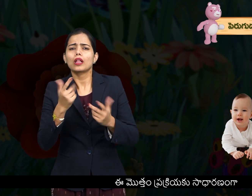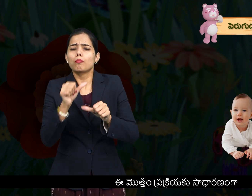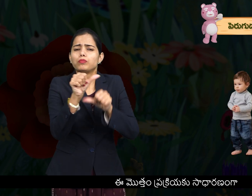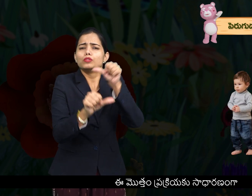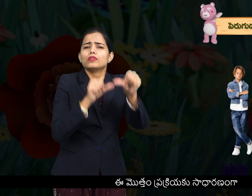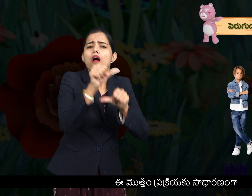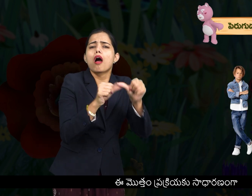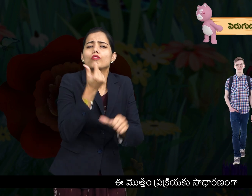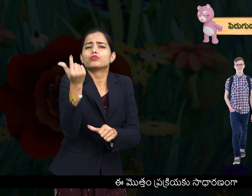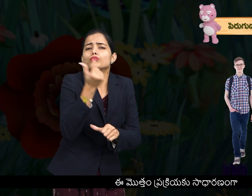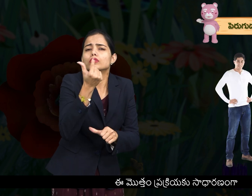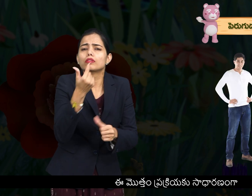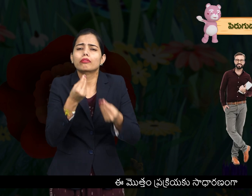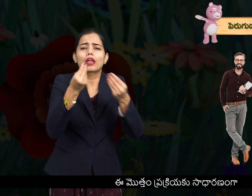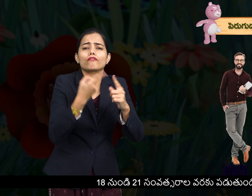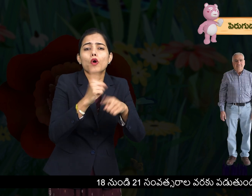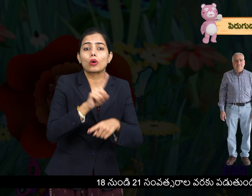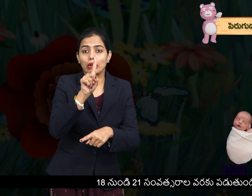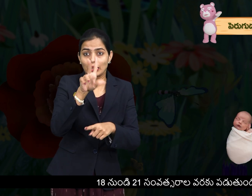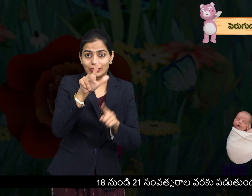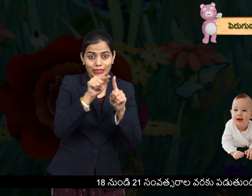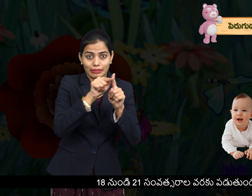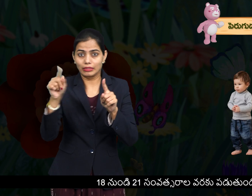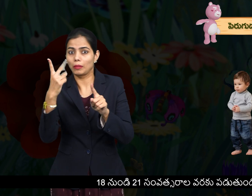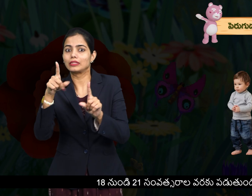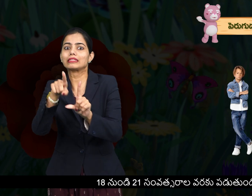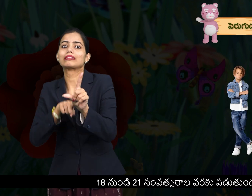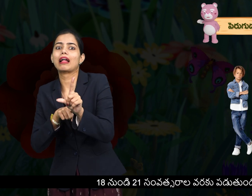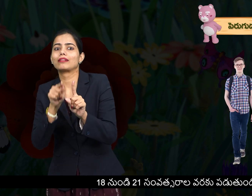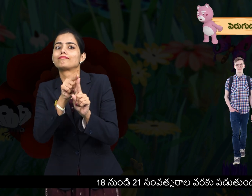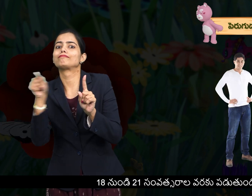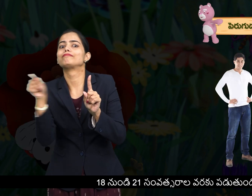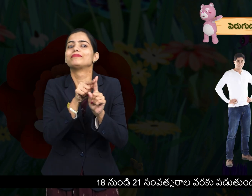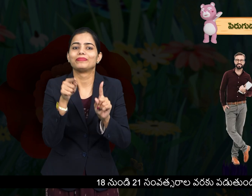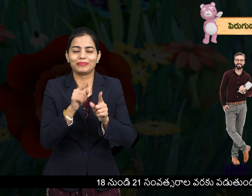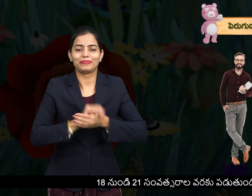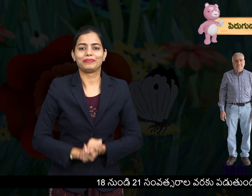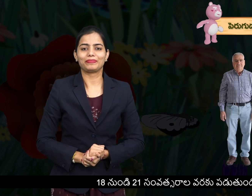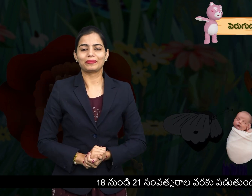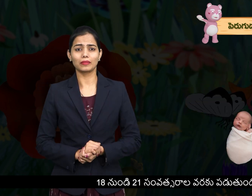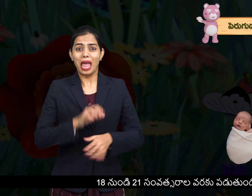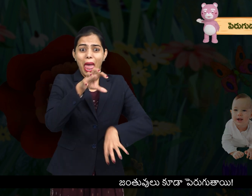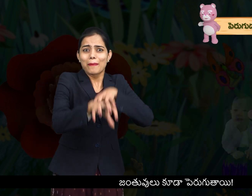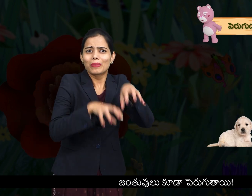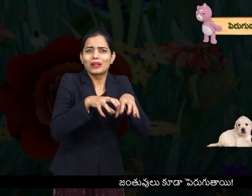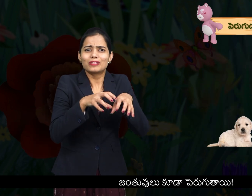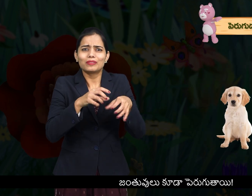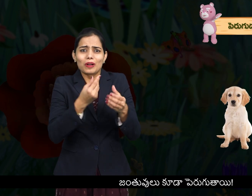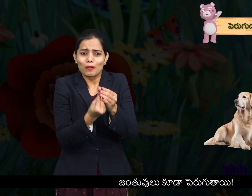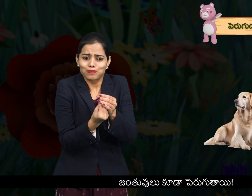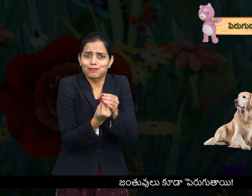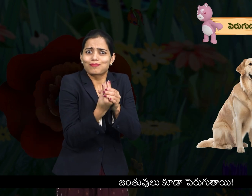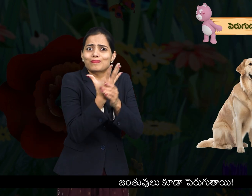ఈ మొత్తం ప్రక్రియకు సాధారణంగా 18 నుండి 21 సంవత్సరాల వరకు పడుతుంది. జంతువులు